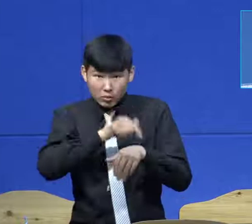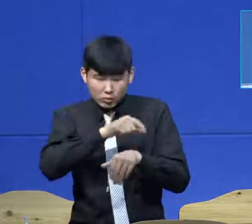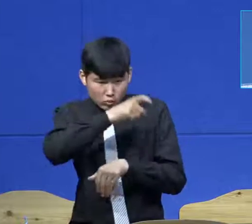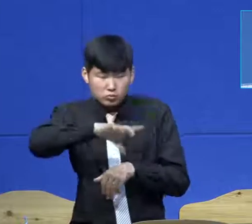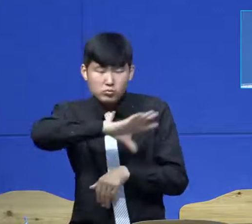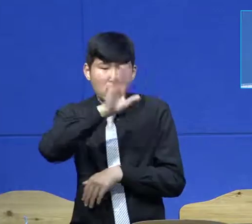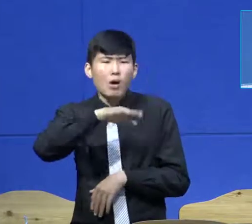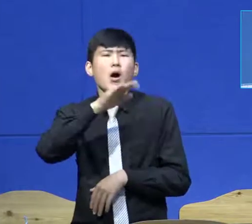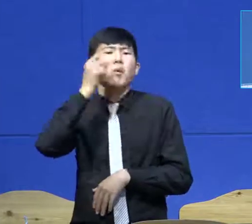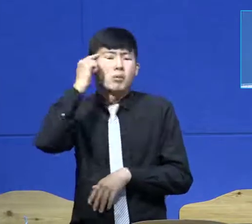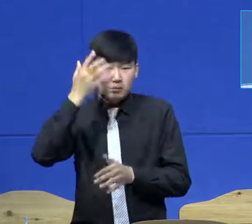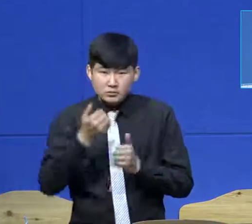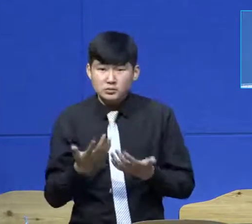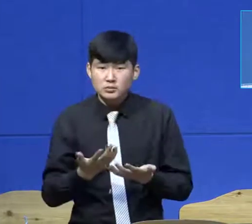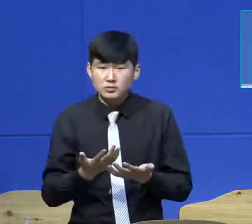ухаарсан.